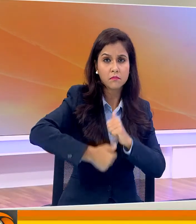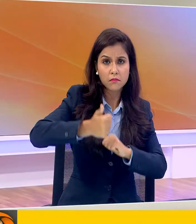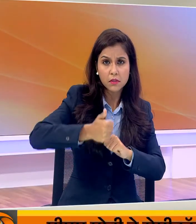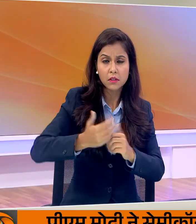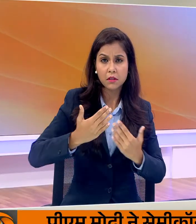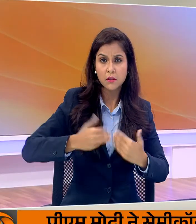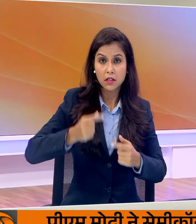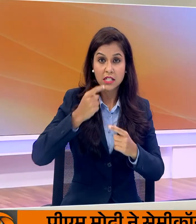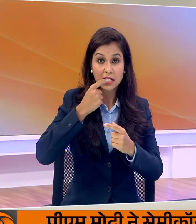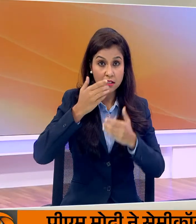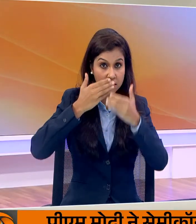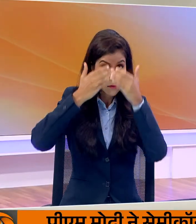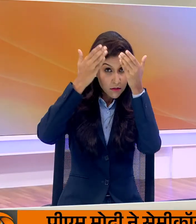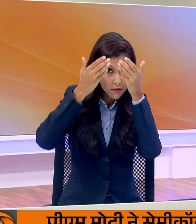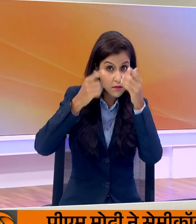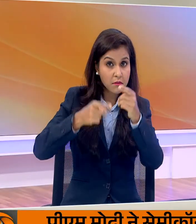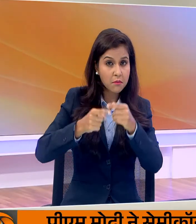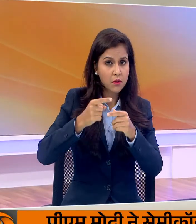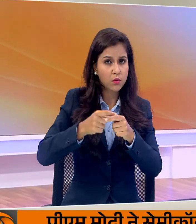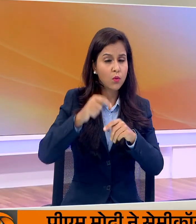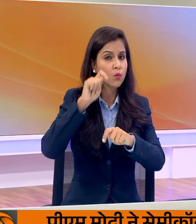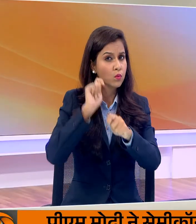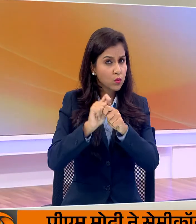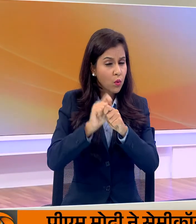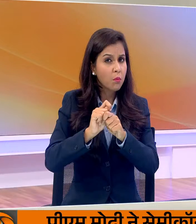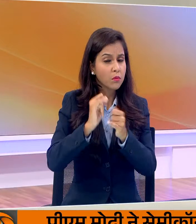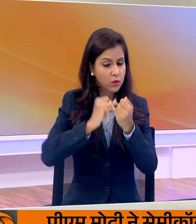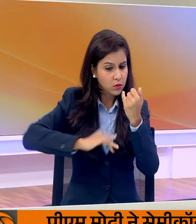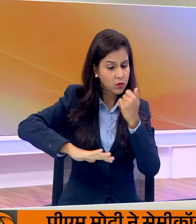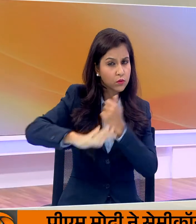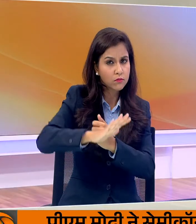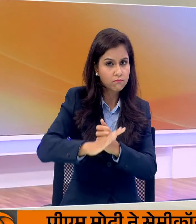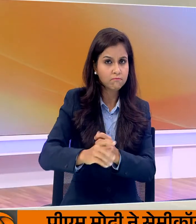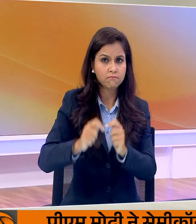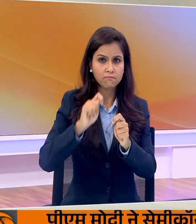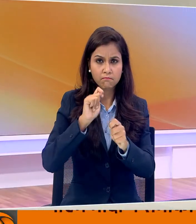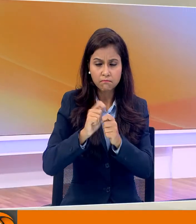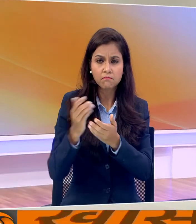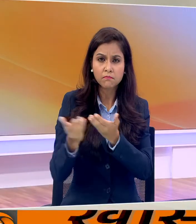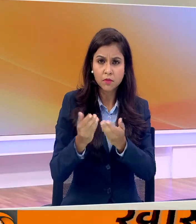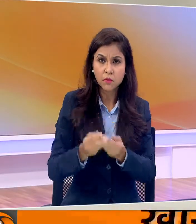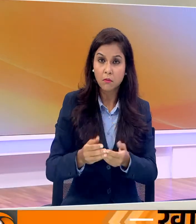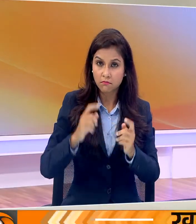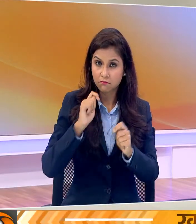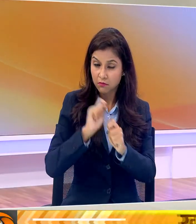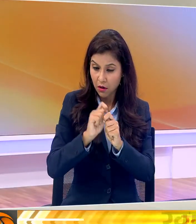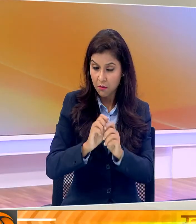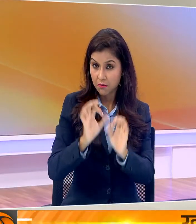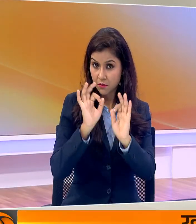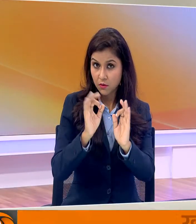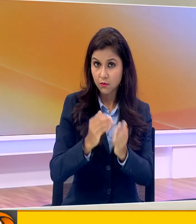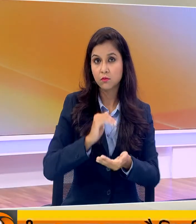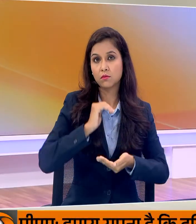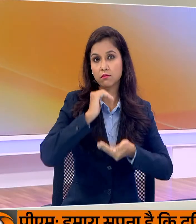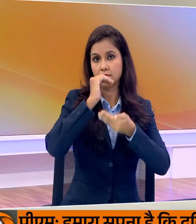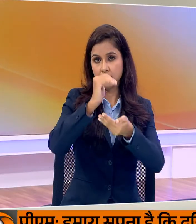नर्सों और नर्सिंग पेशेवरों को समाज के प्रति उनकी सराहनीय सेवाओं और उत्कृष्ट कार्यों के लिए दिया जाता